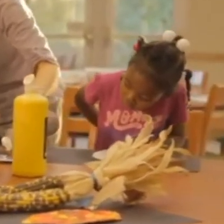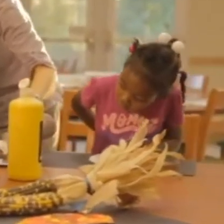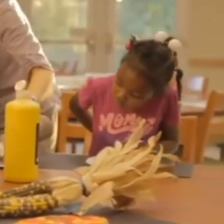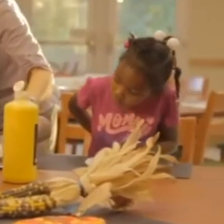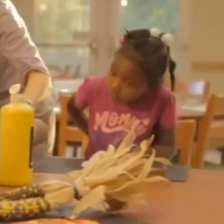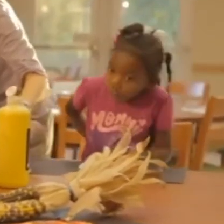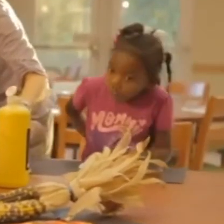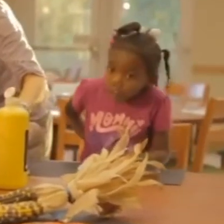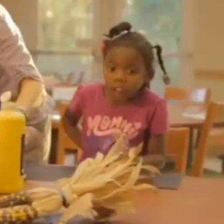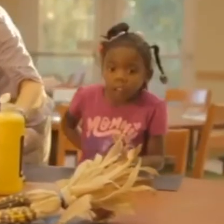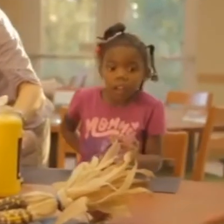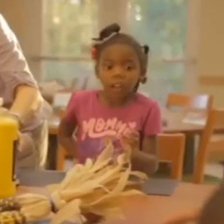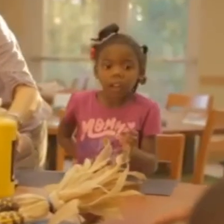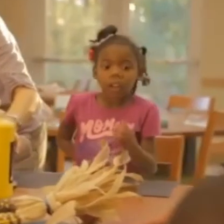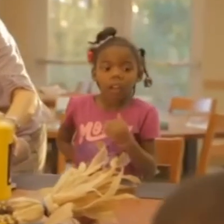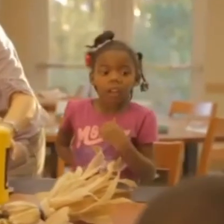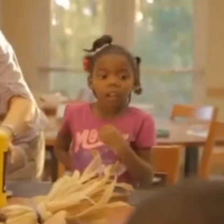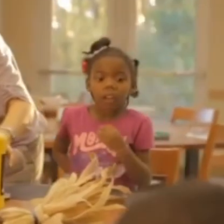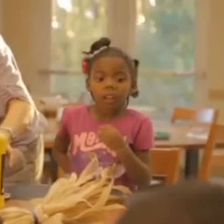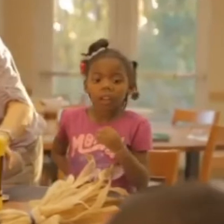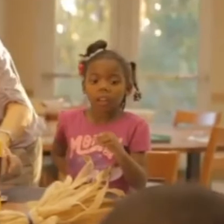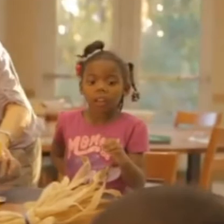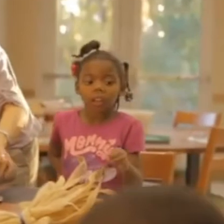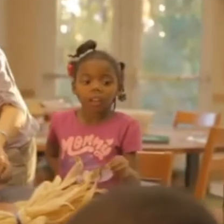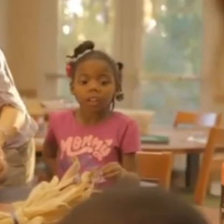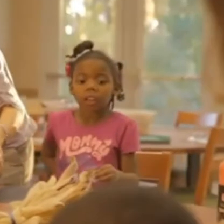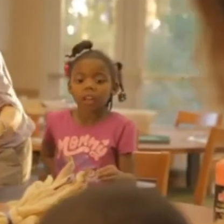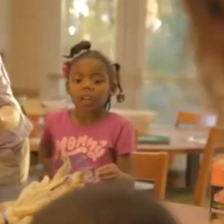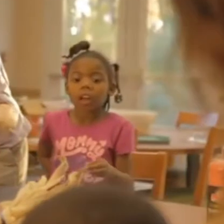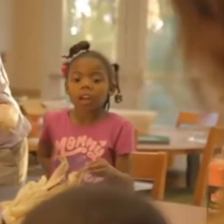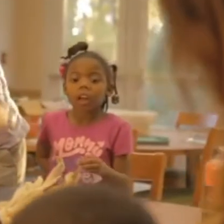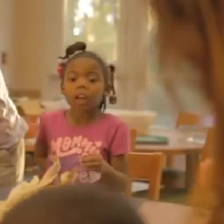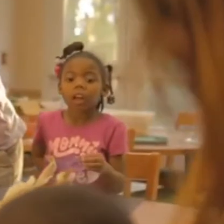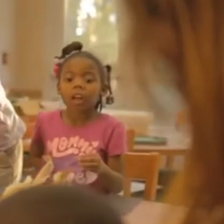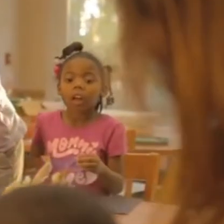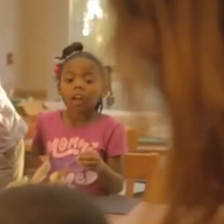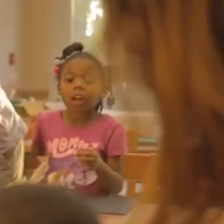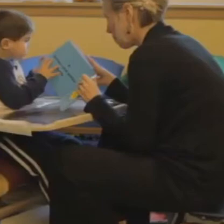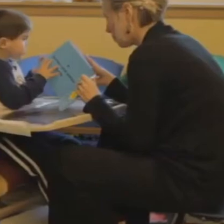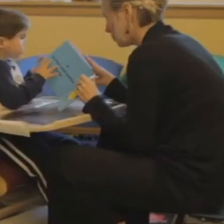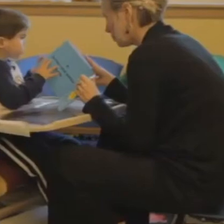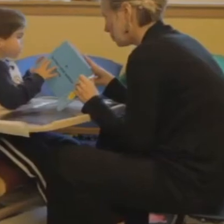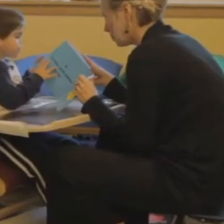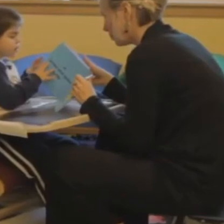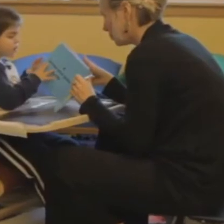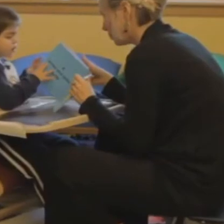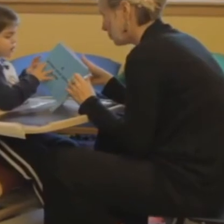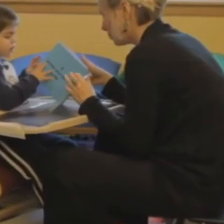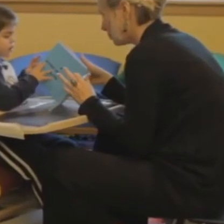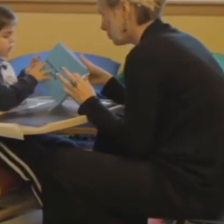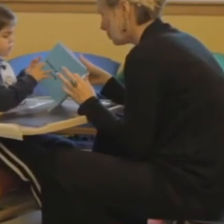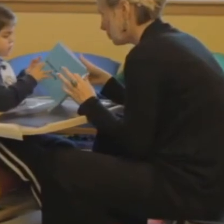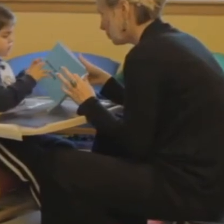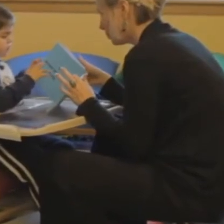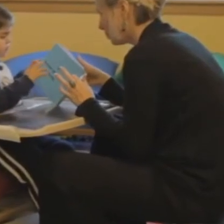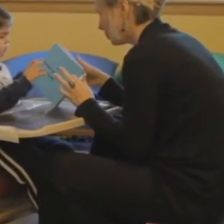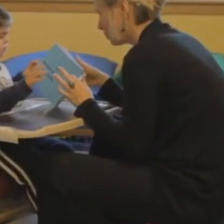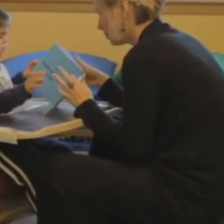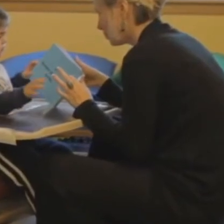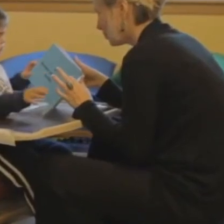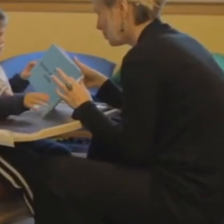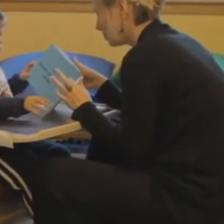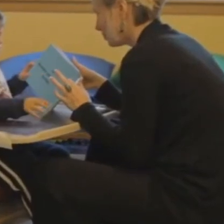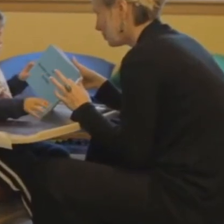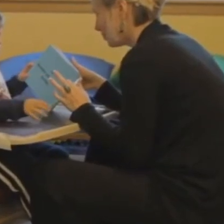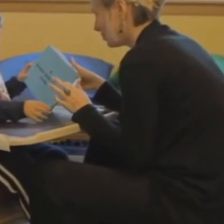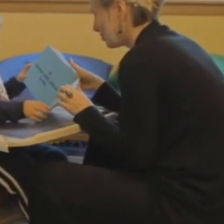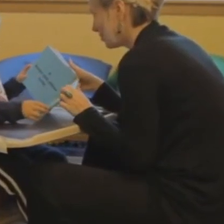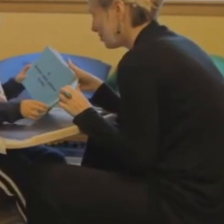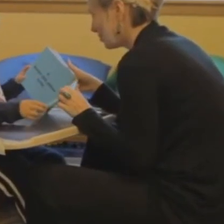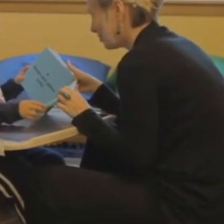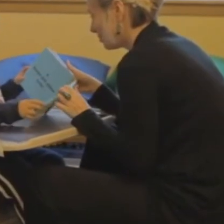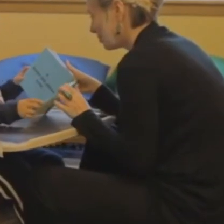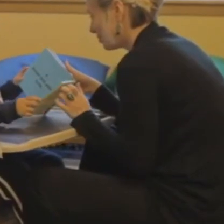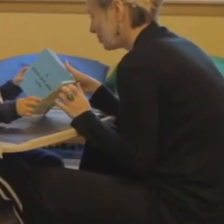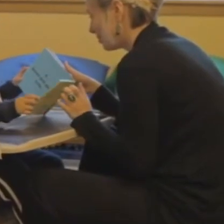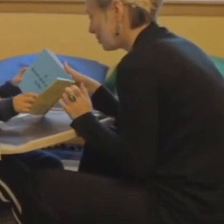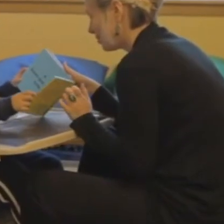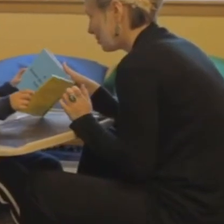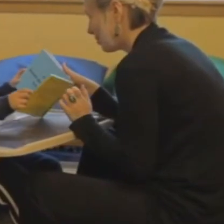socialmente. El programa final asiste más de 80 estudiantes